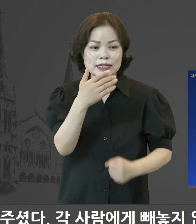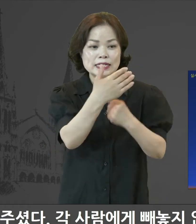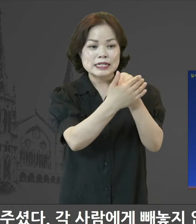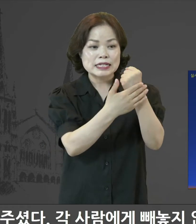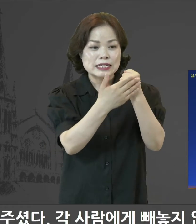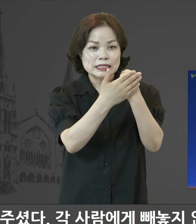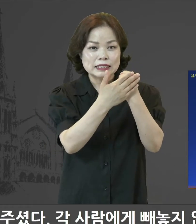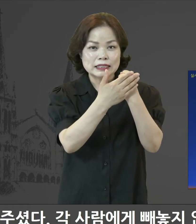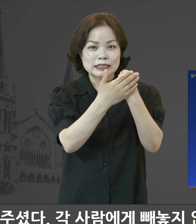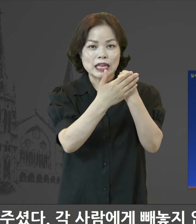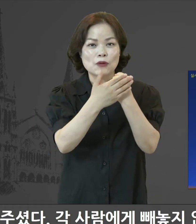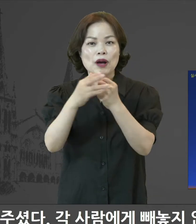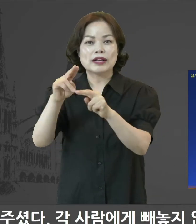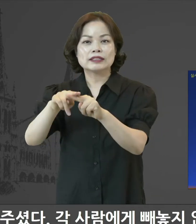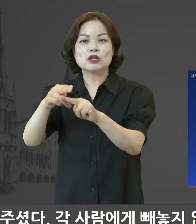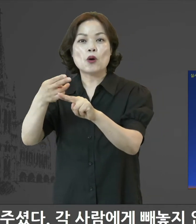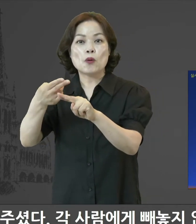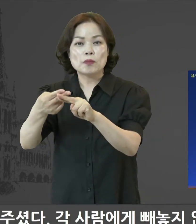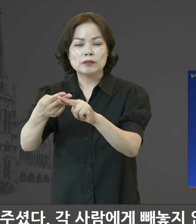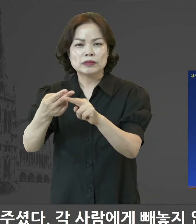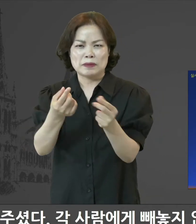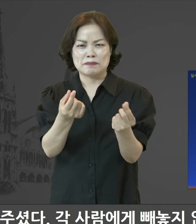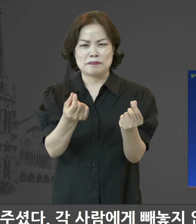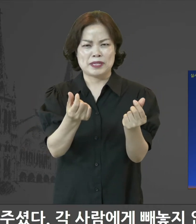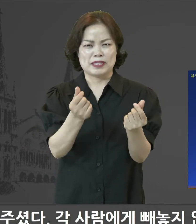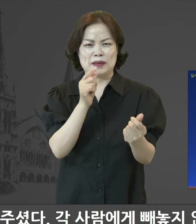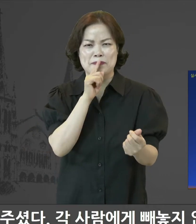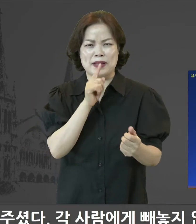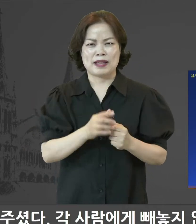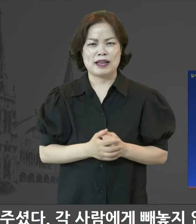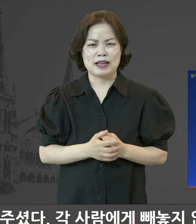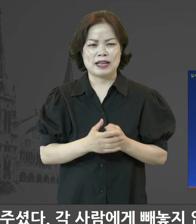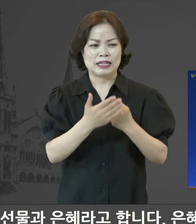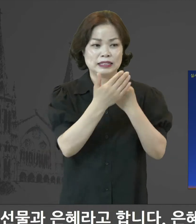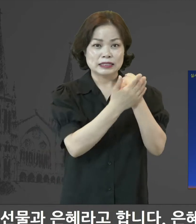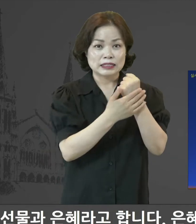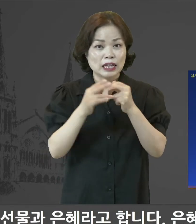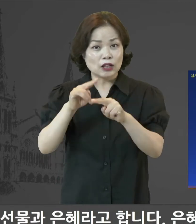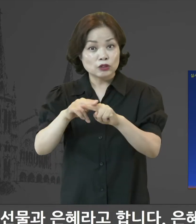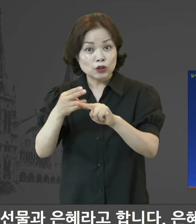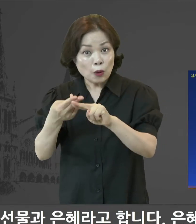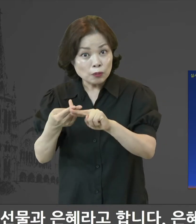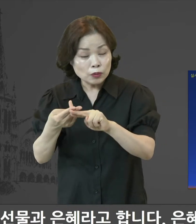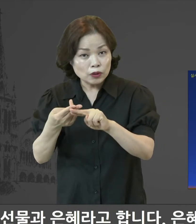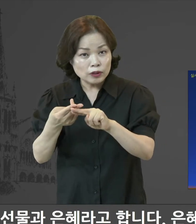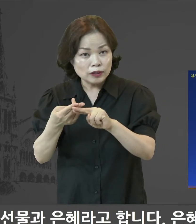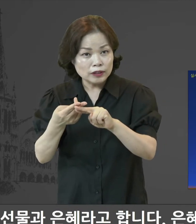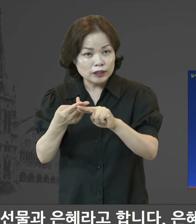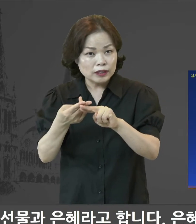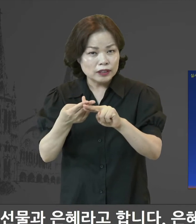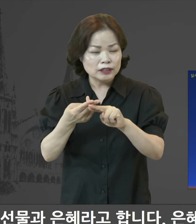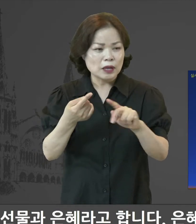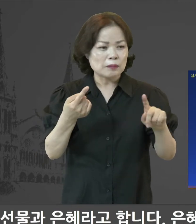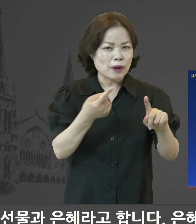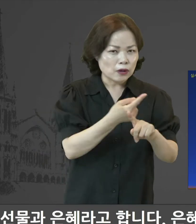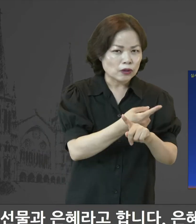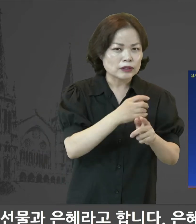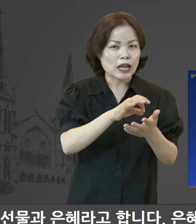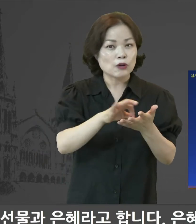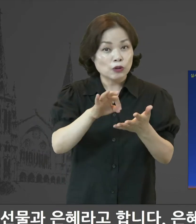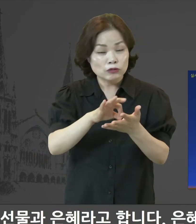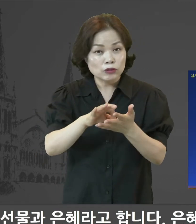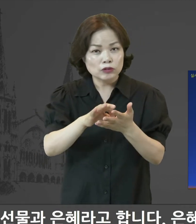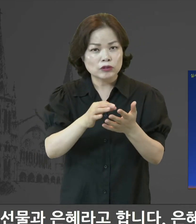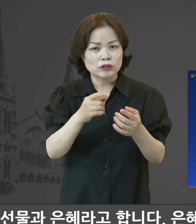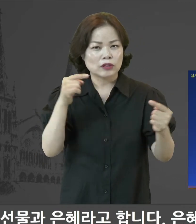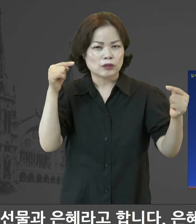은혜와 선물은 이 비슷한 말입니다. 은혜와 선물을 이렇게 서로 호환해서 바꾸어 써도 됩니다.